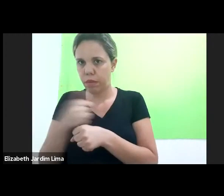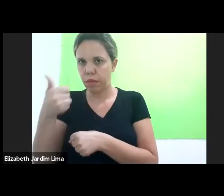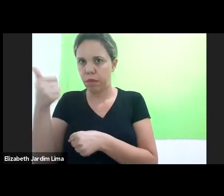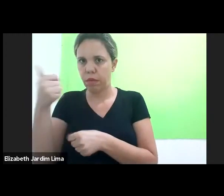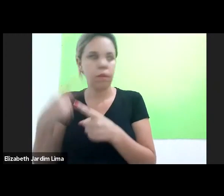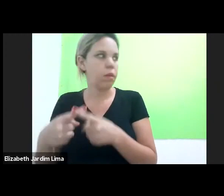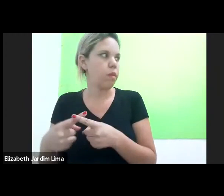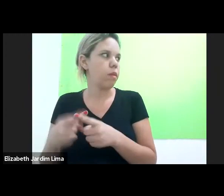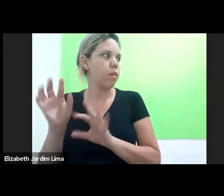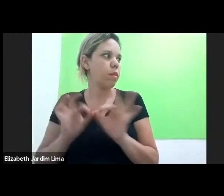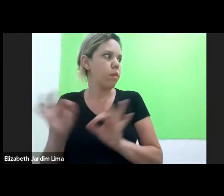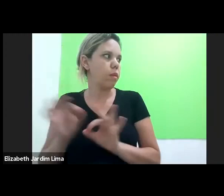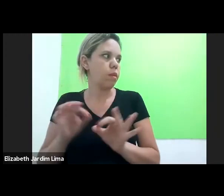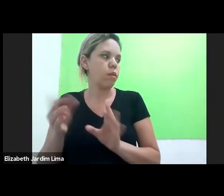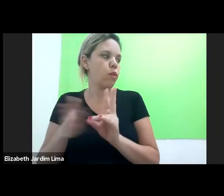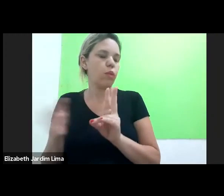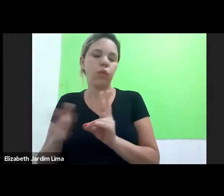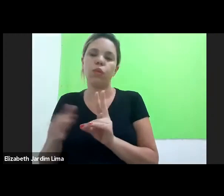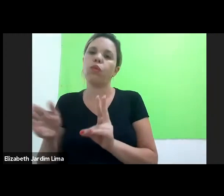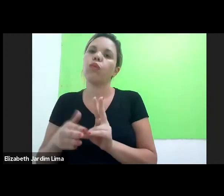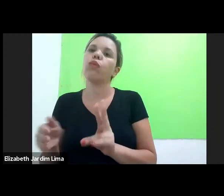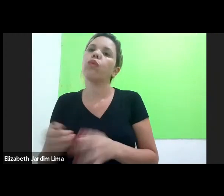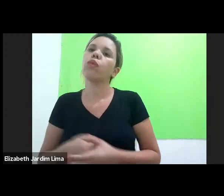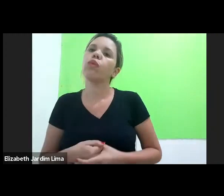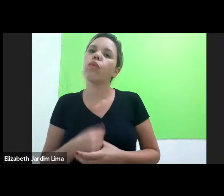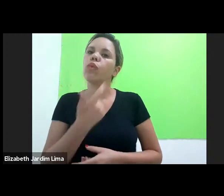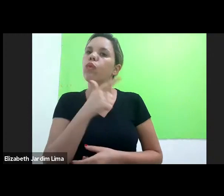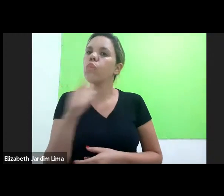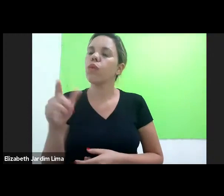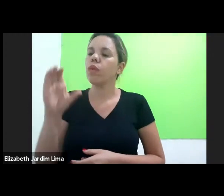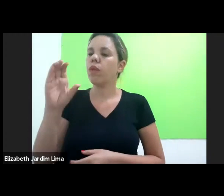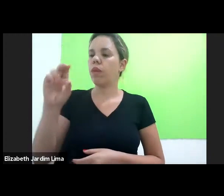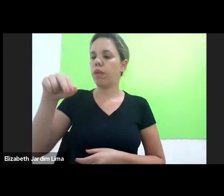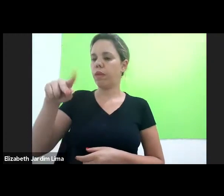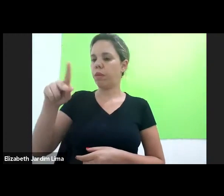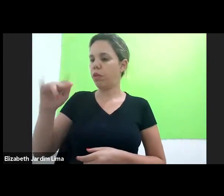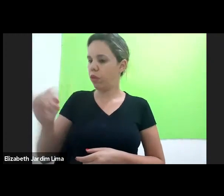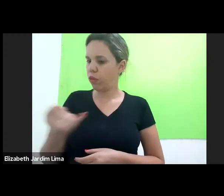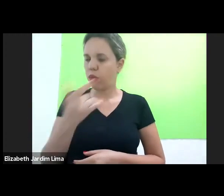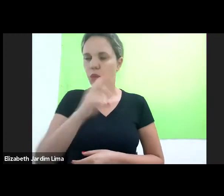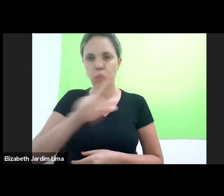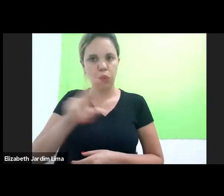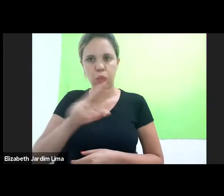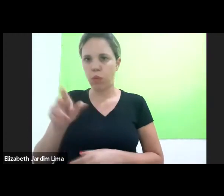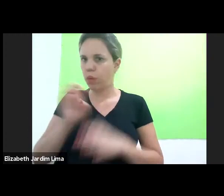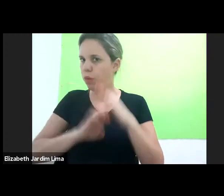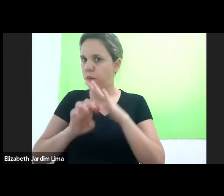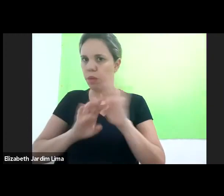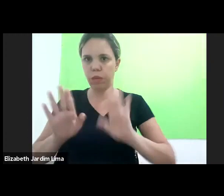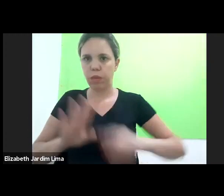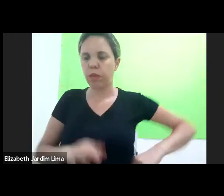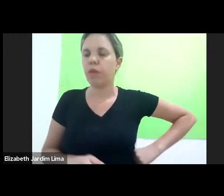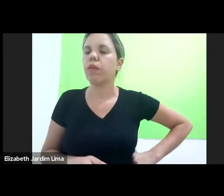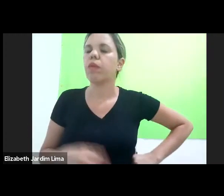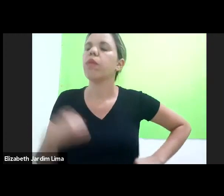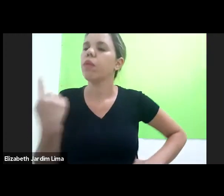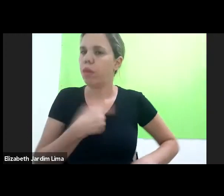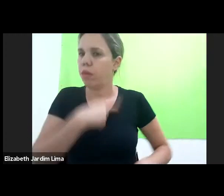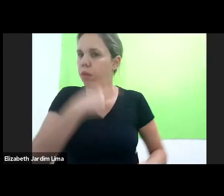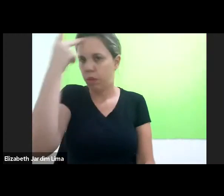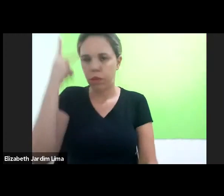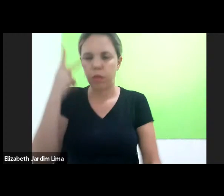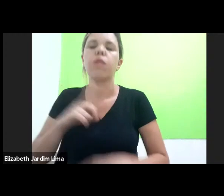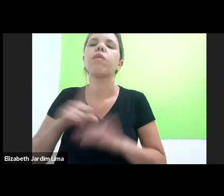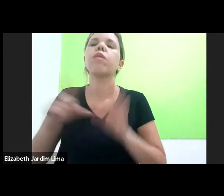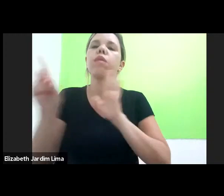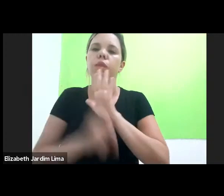uma organização indígena, que não temos CNPJ, somos um ente despersonalizado, mas somos sujeitos de direitos, como